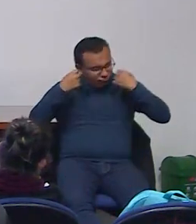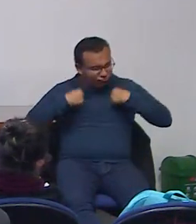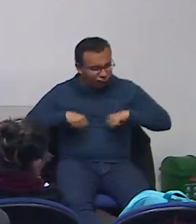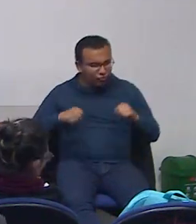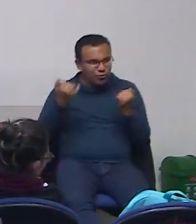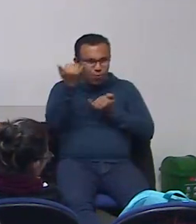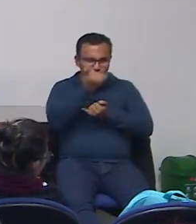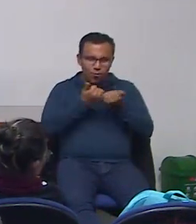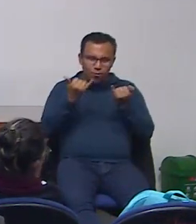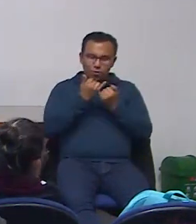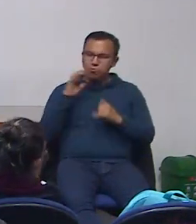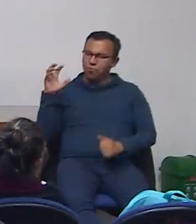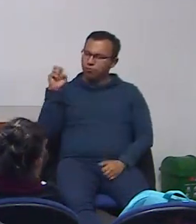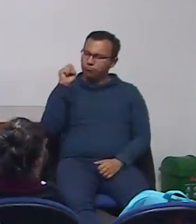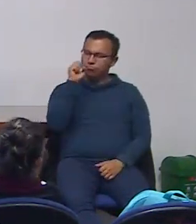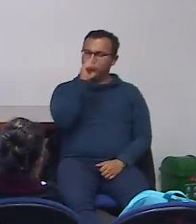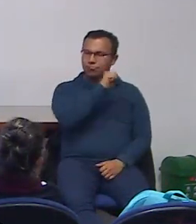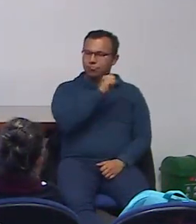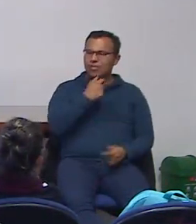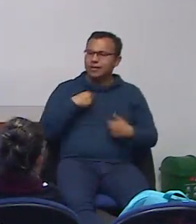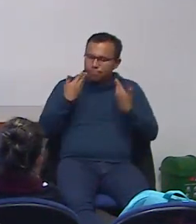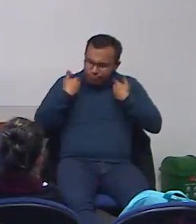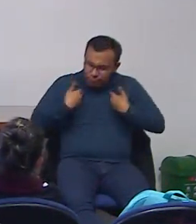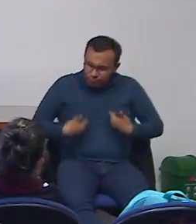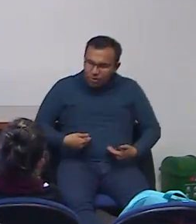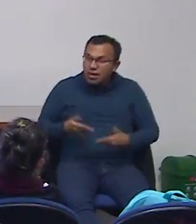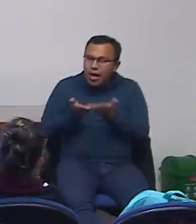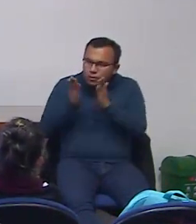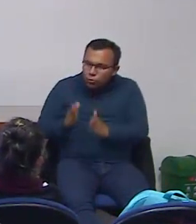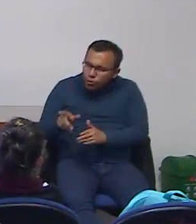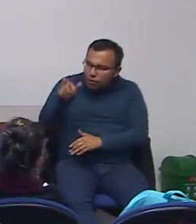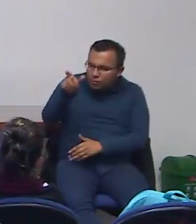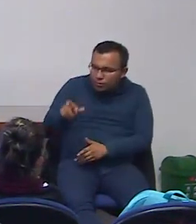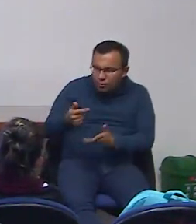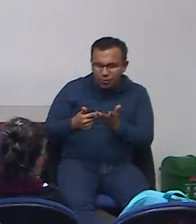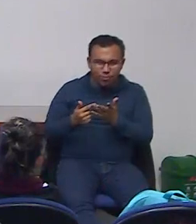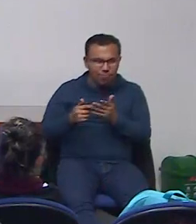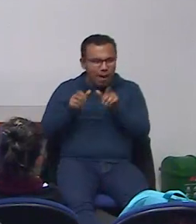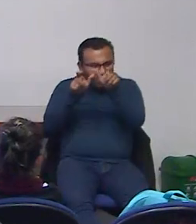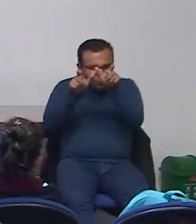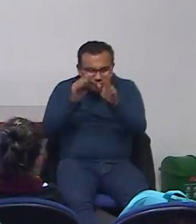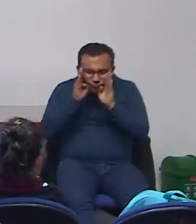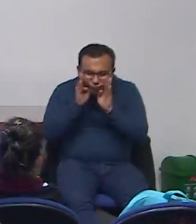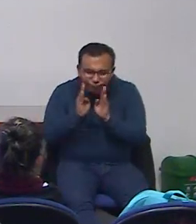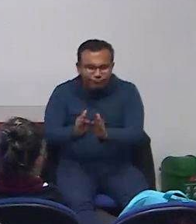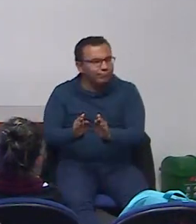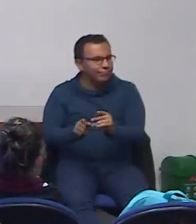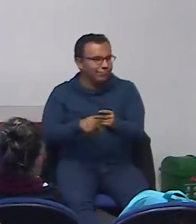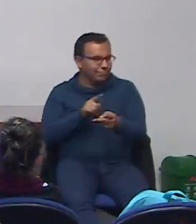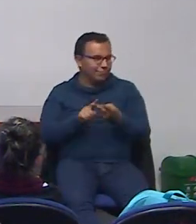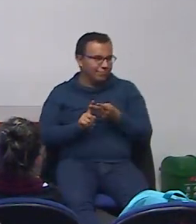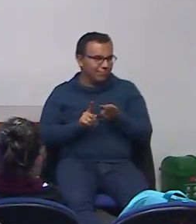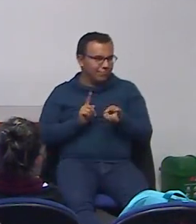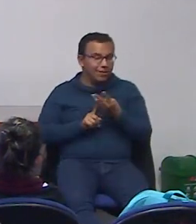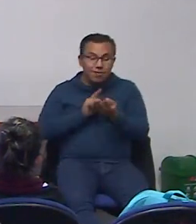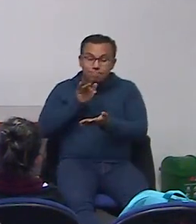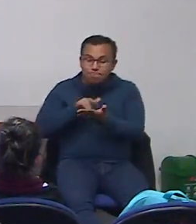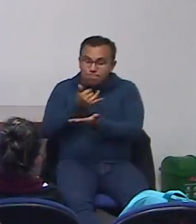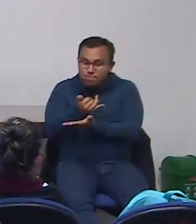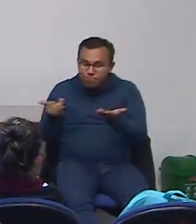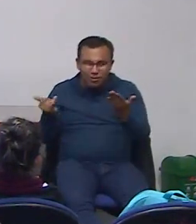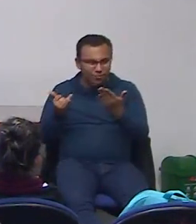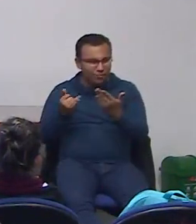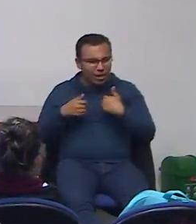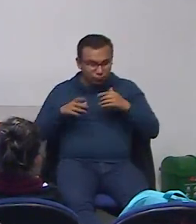identificar todo eso en nuestros alumnos en nuestros pacientes en las las personas que hacen parte de nuestra